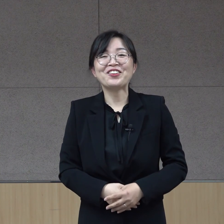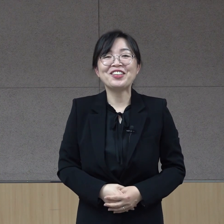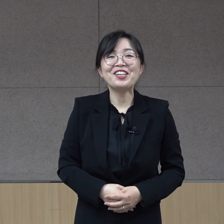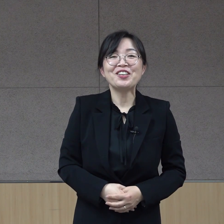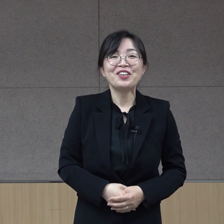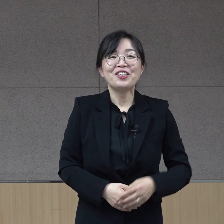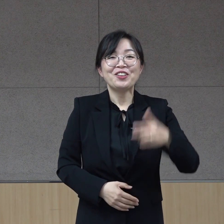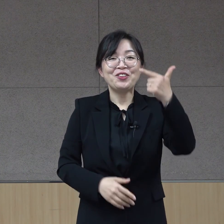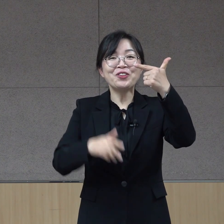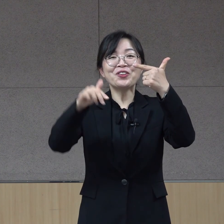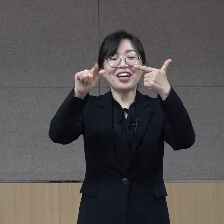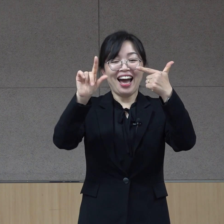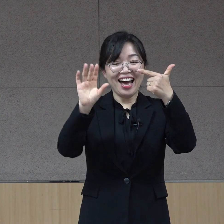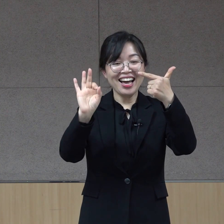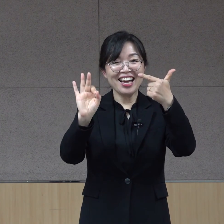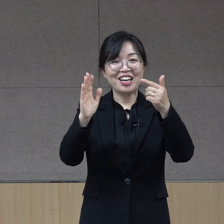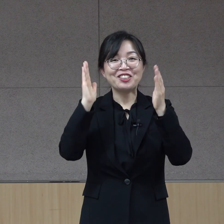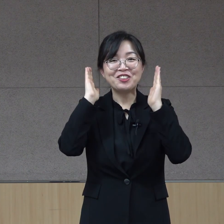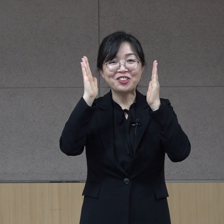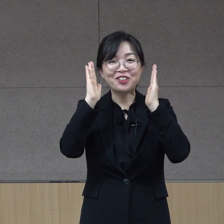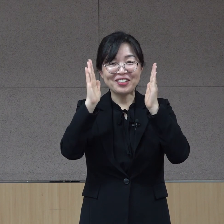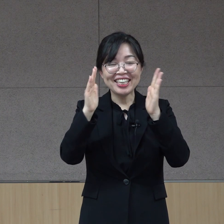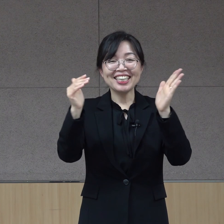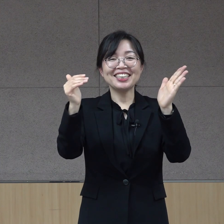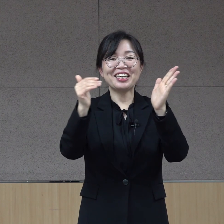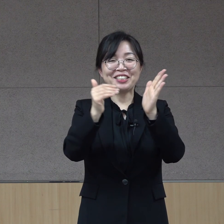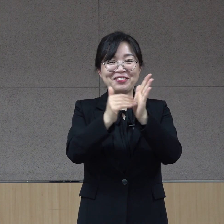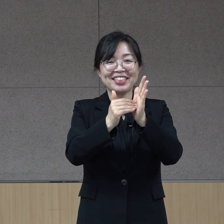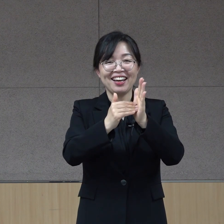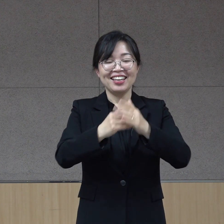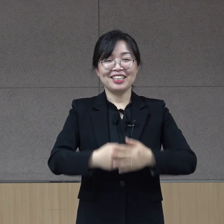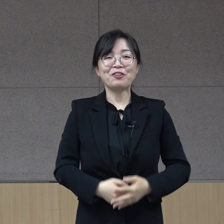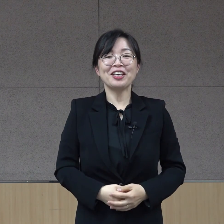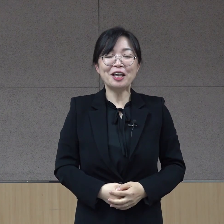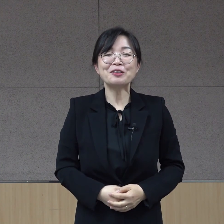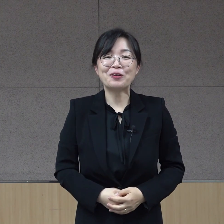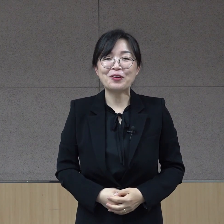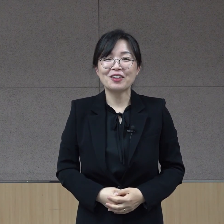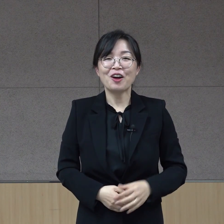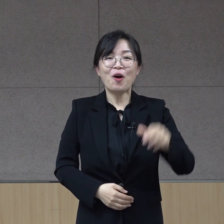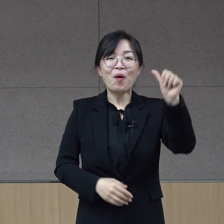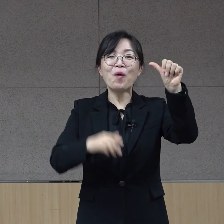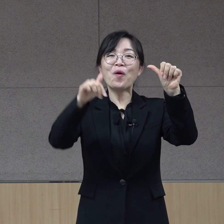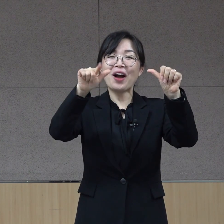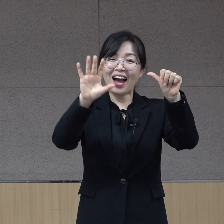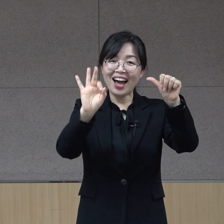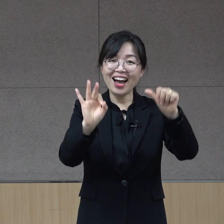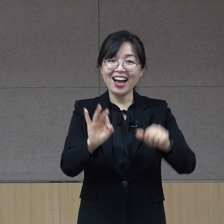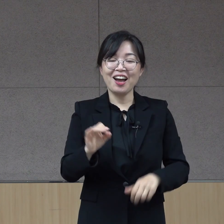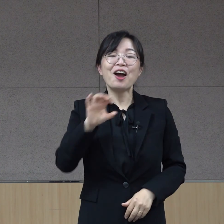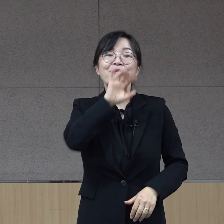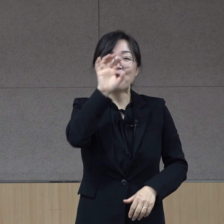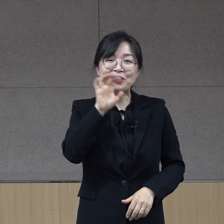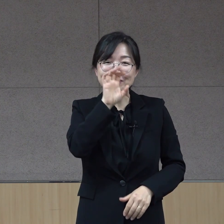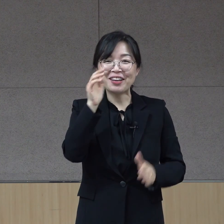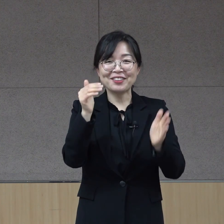오늘 6강 수업이 끝났습니다. 제가 오늘 계속 5강